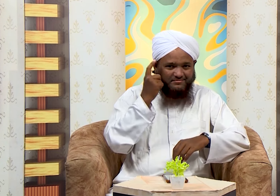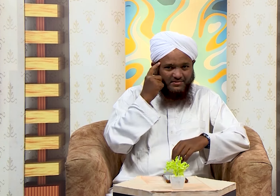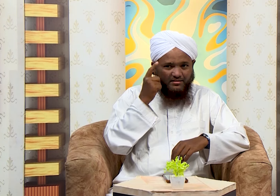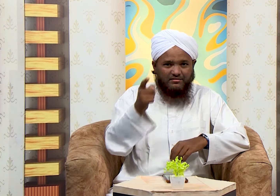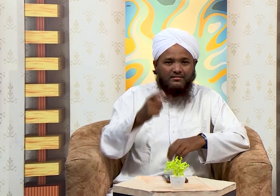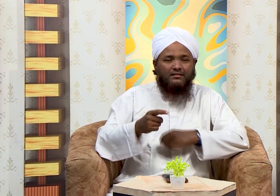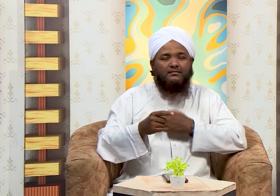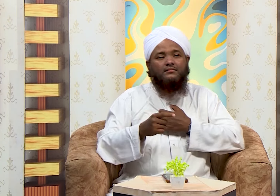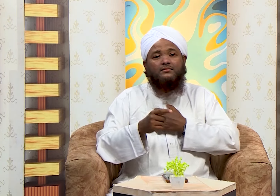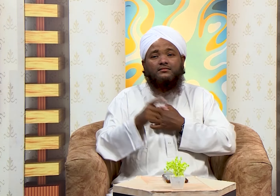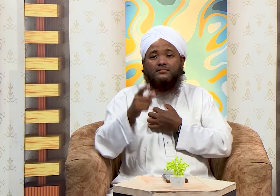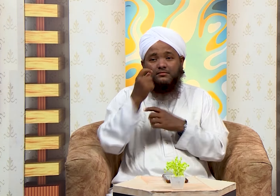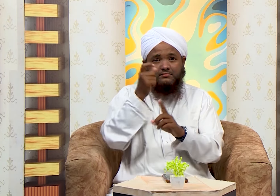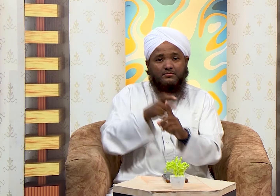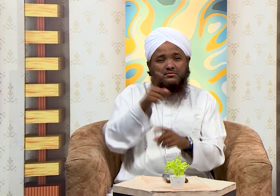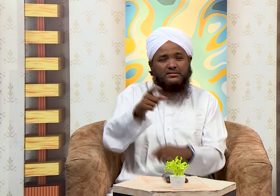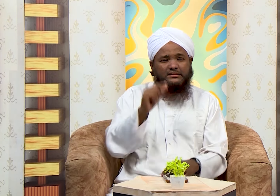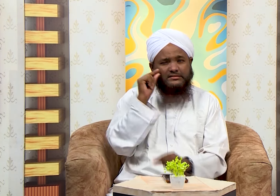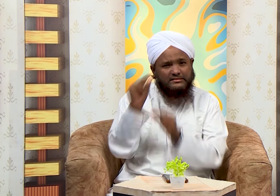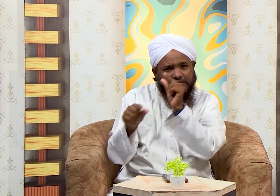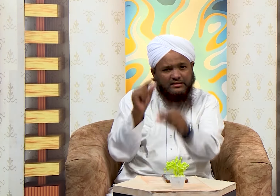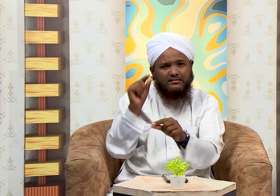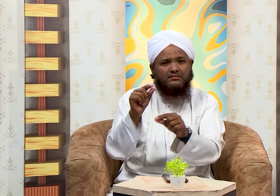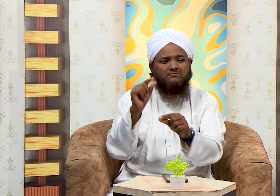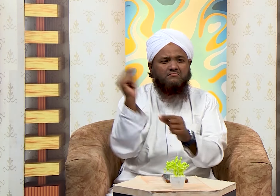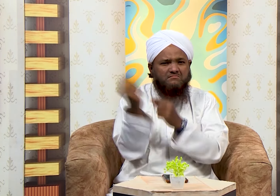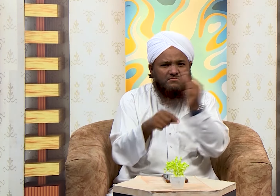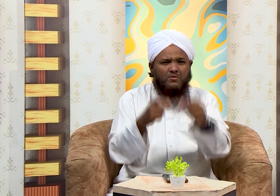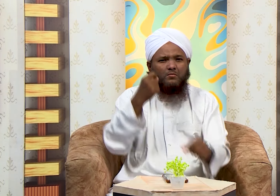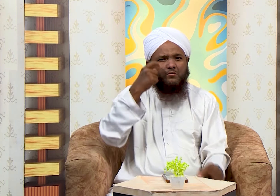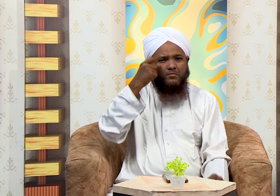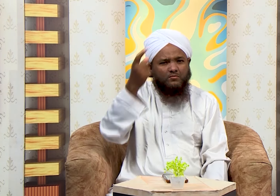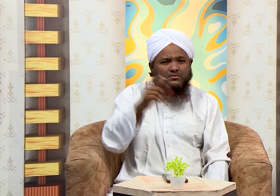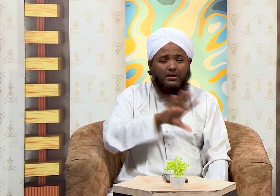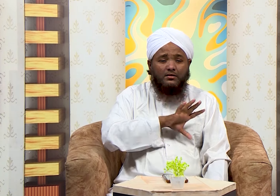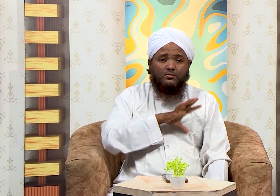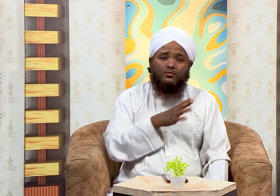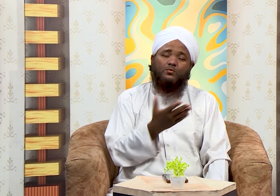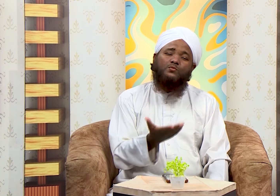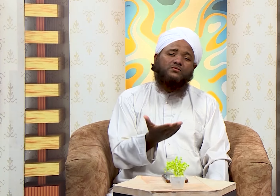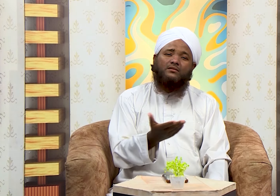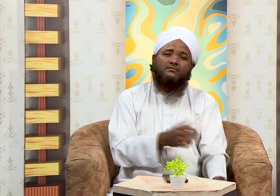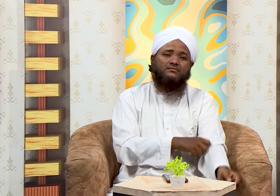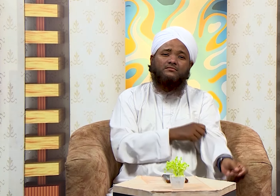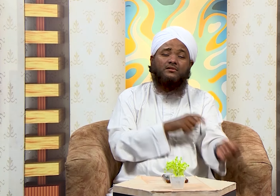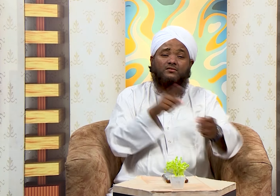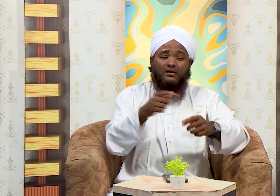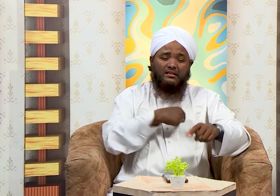کس طریقے سے سامنے آلے کو کوئی تنز مار کے تنز مار کے کوئی جھکت لگا کے کوئی بات کر کے اس کا دل توڑ دیں